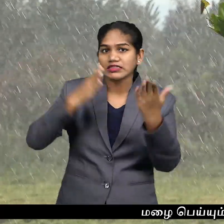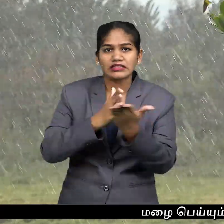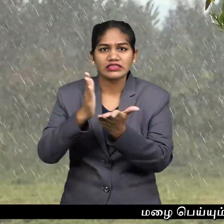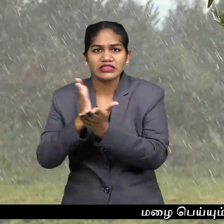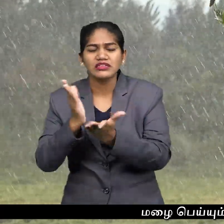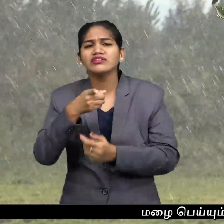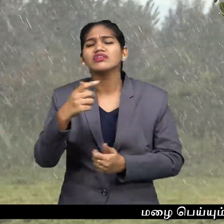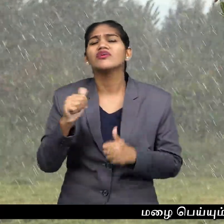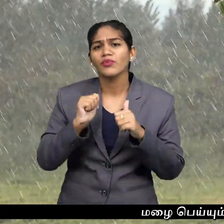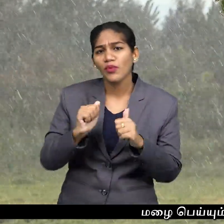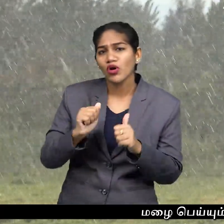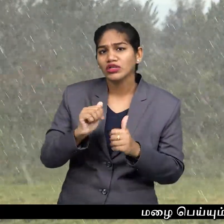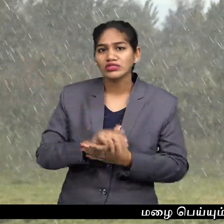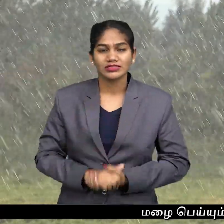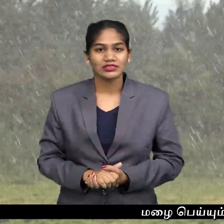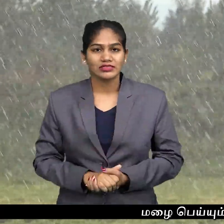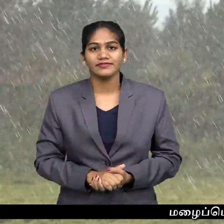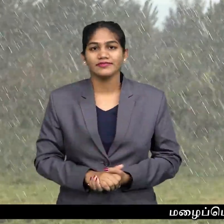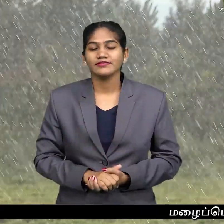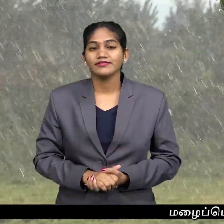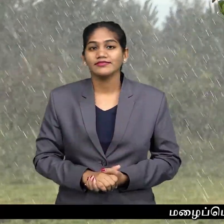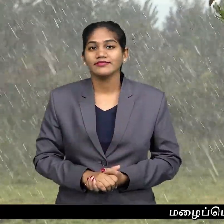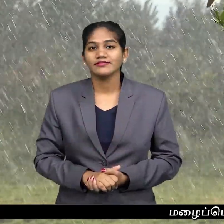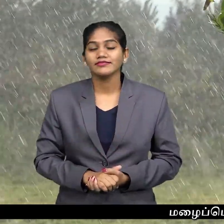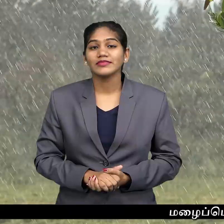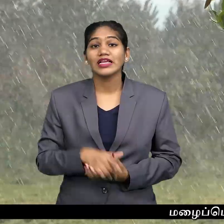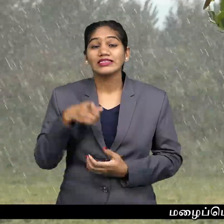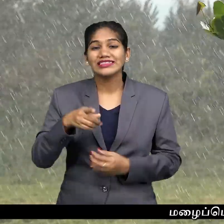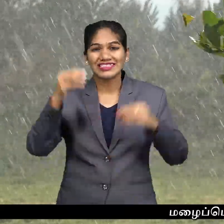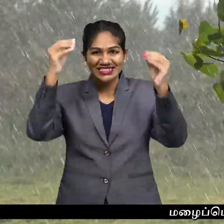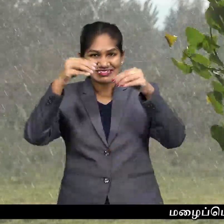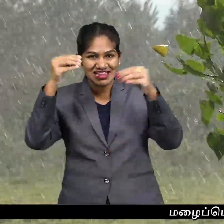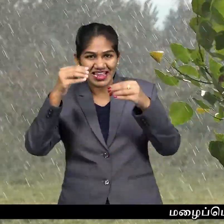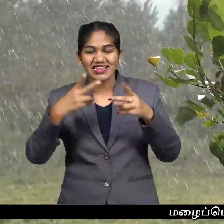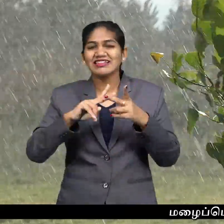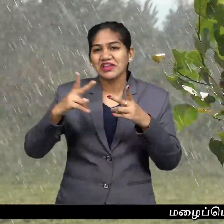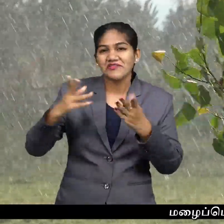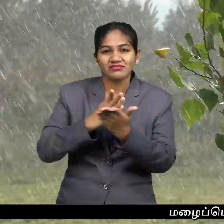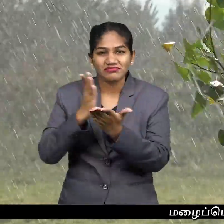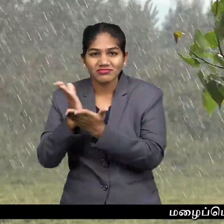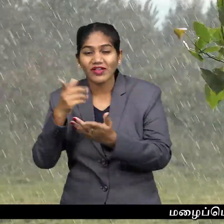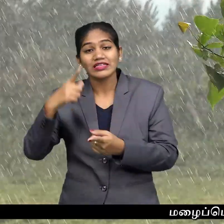மழை பெய்யும் திசை என்னவாக இருக்கும்? மழைப்பொழிவு முறைகள் நிலவும்